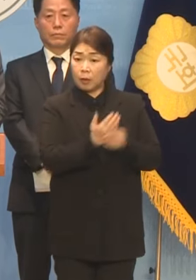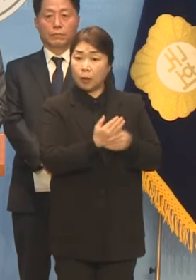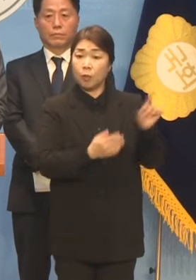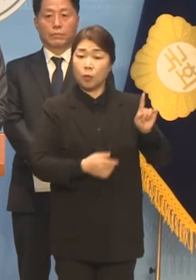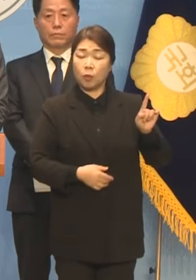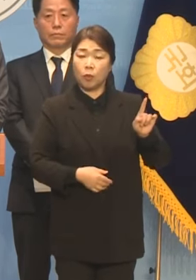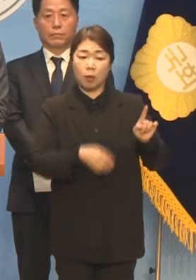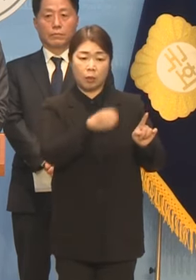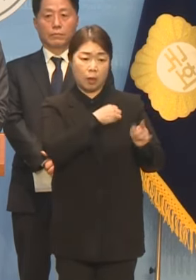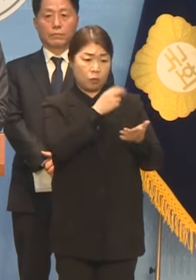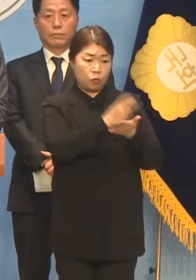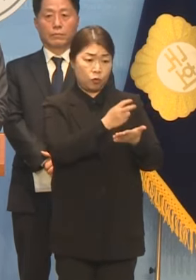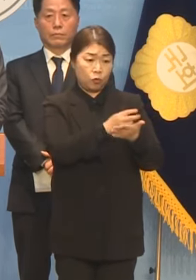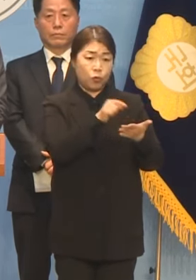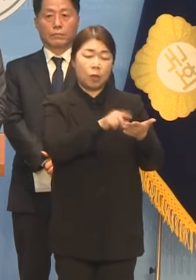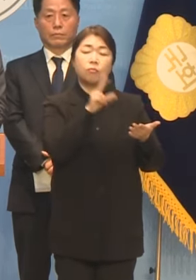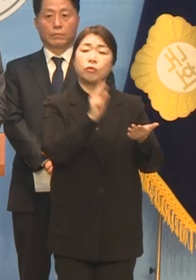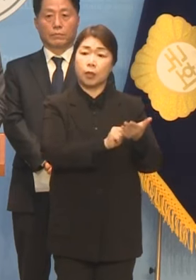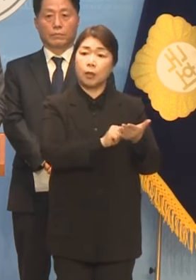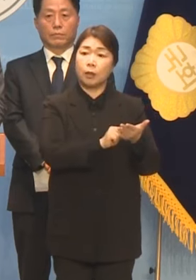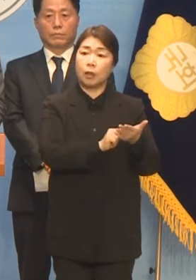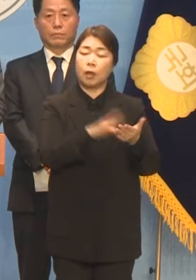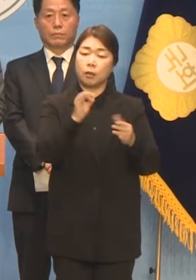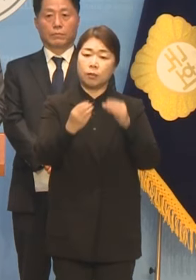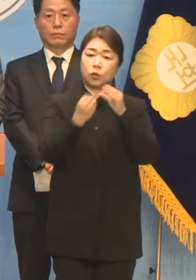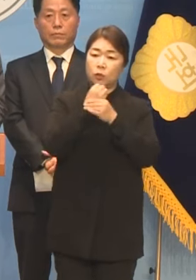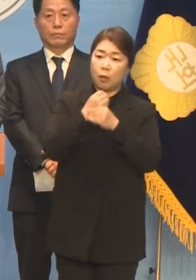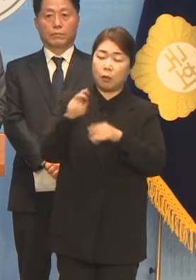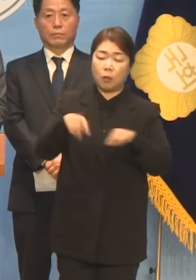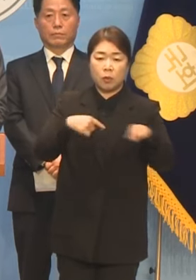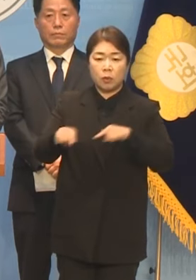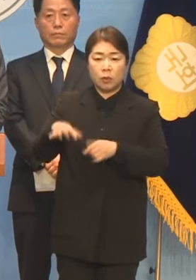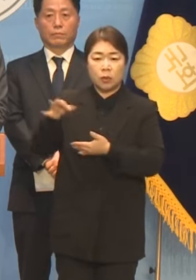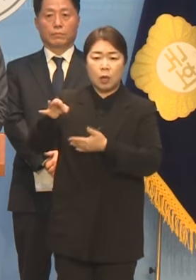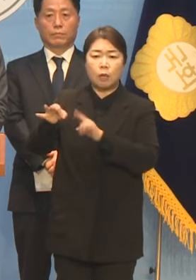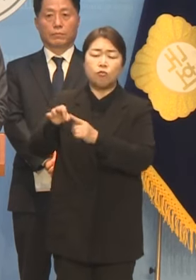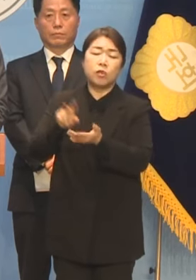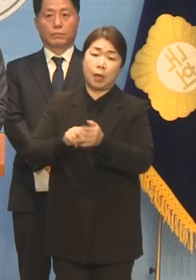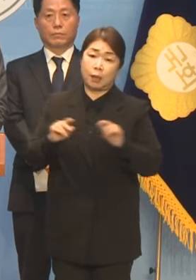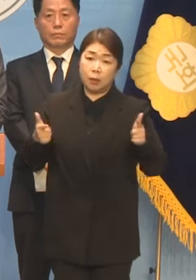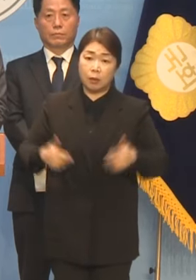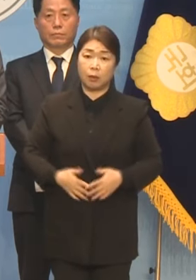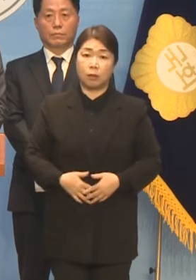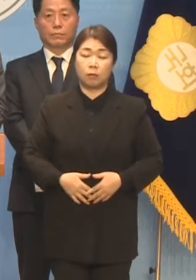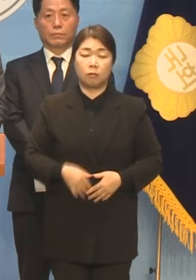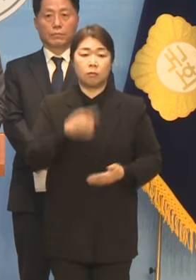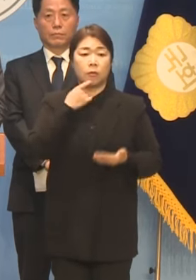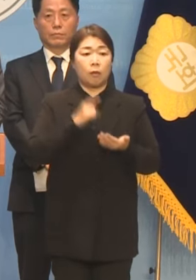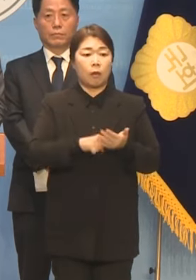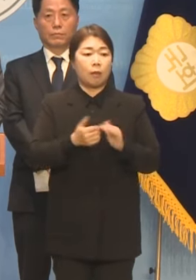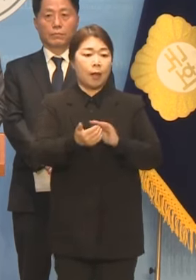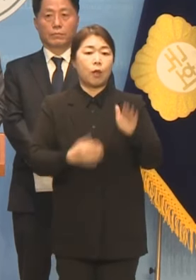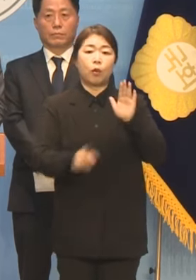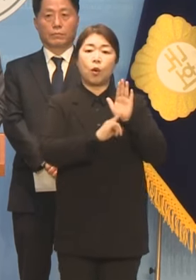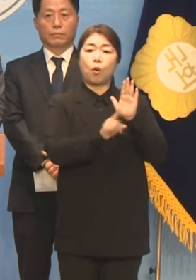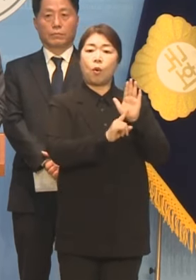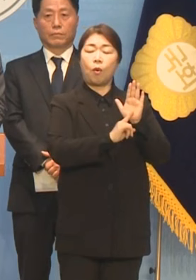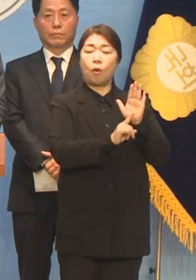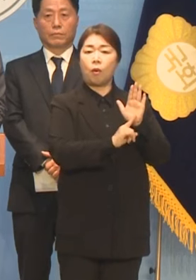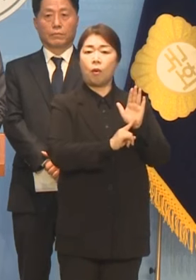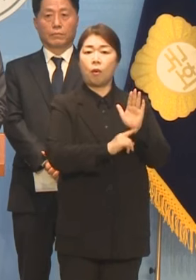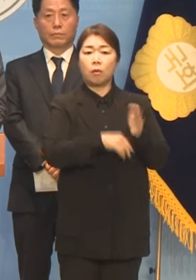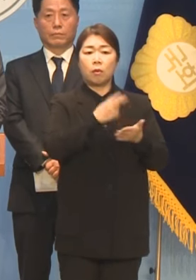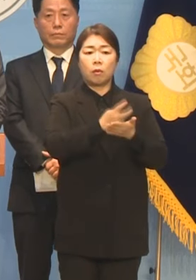우리 당에서 문제삼고 있는 금품 수수나 정치자금 문제가 아니라 단순히 사전 선거운동에 관련된